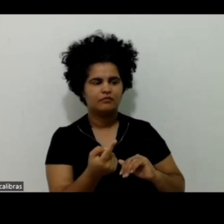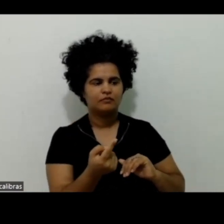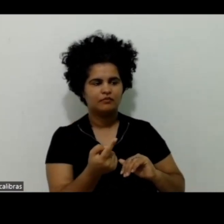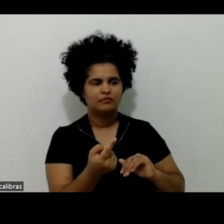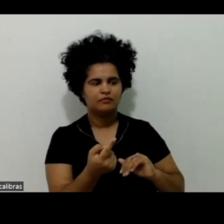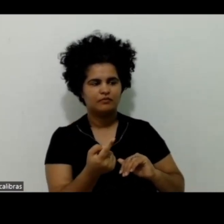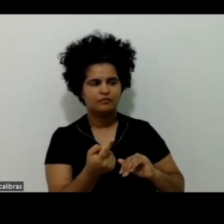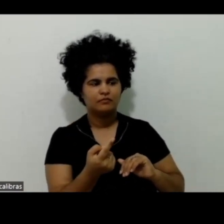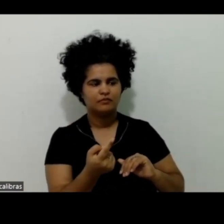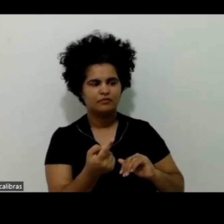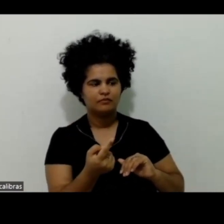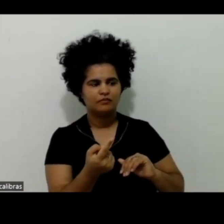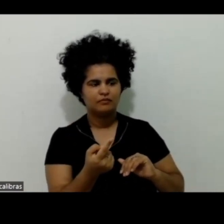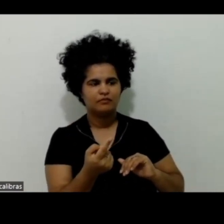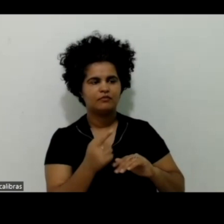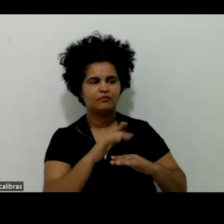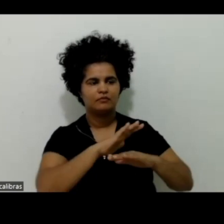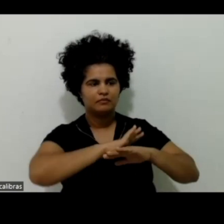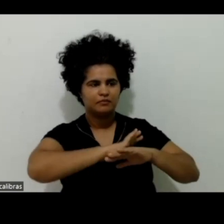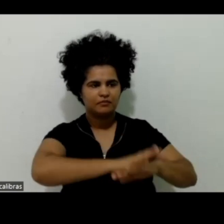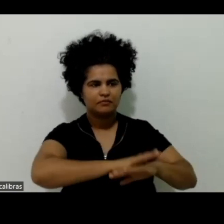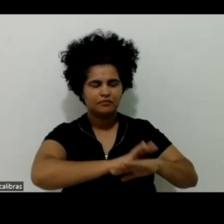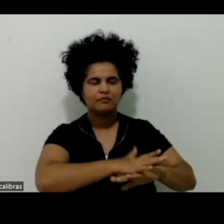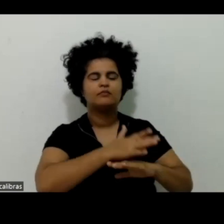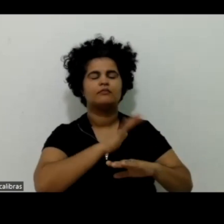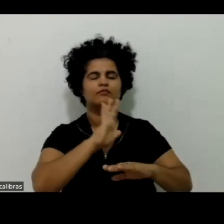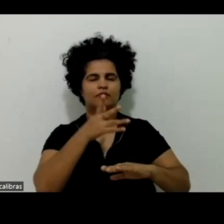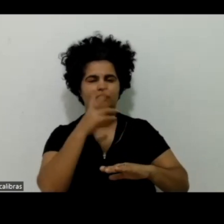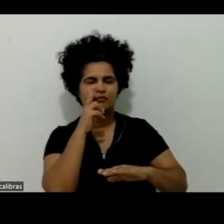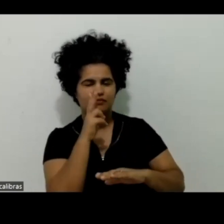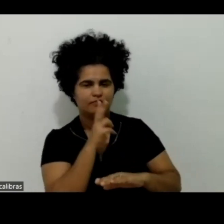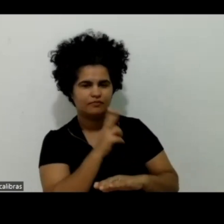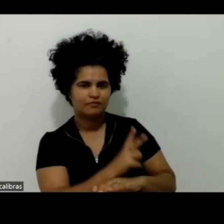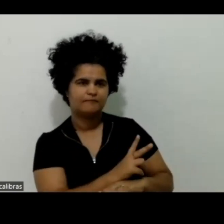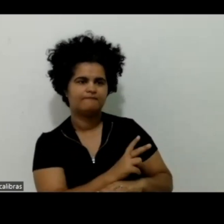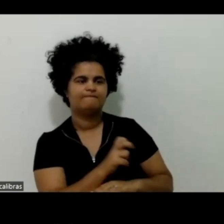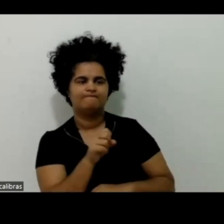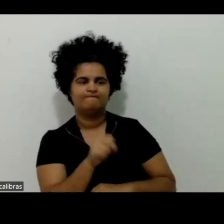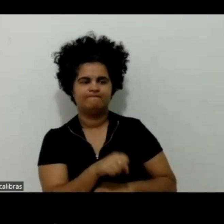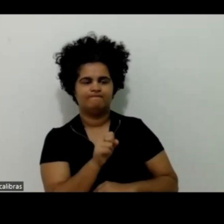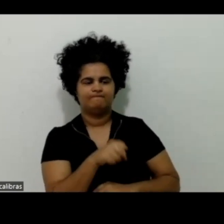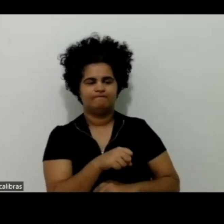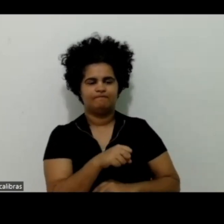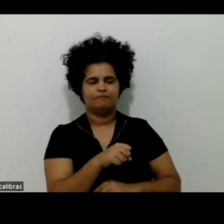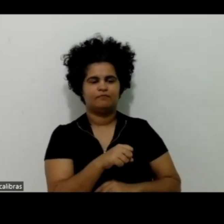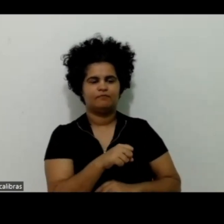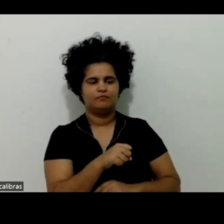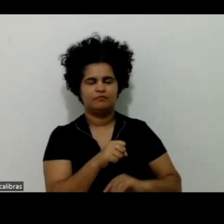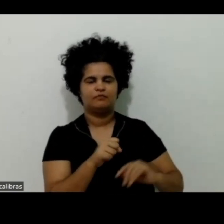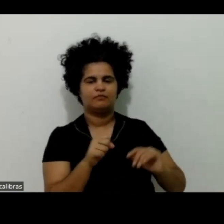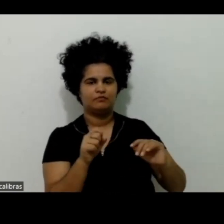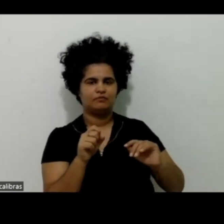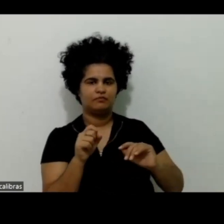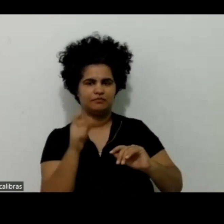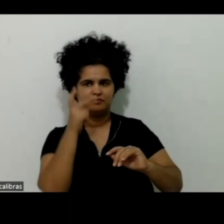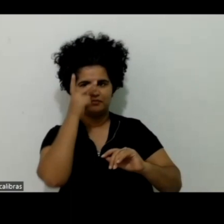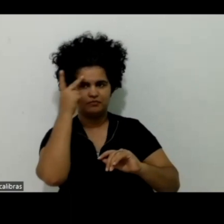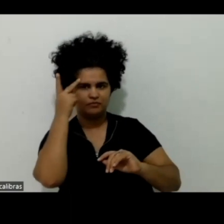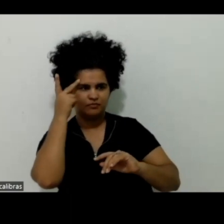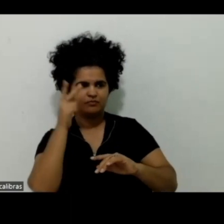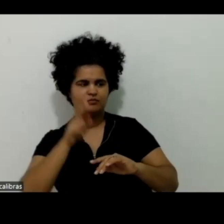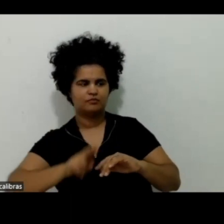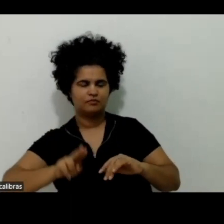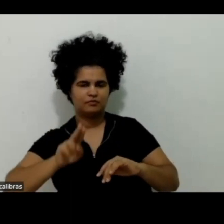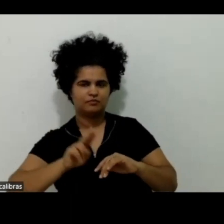presenciaram preconceito ou discriminação, né, étnico-racial sofrida por usuários, ou seja,